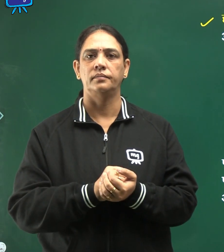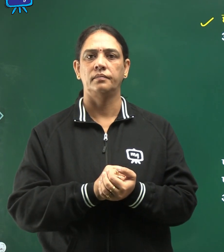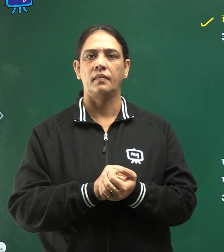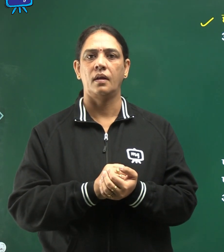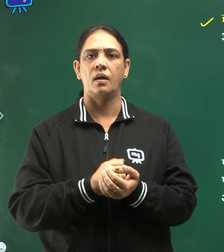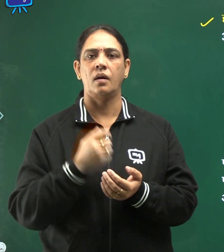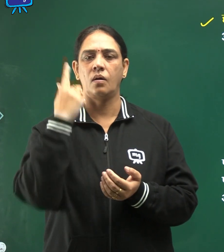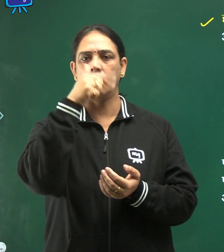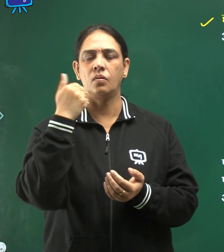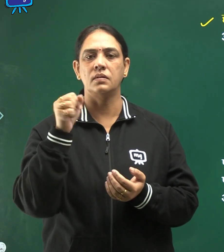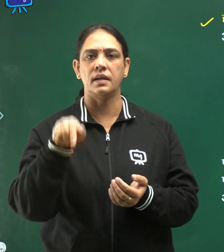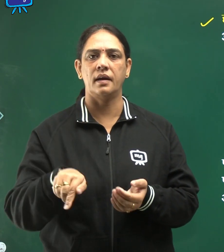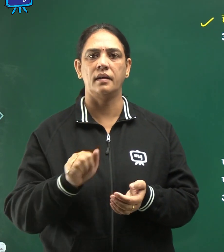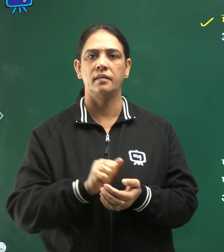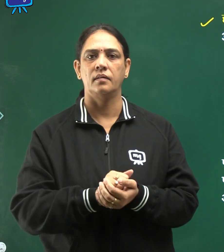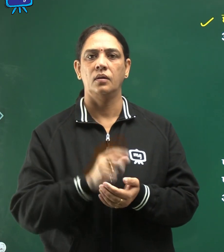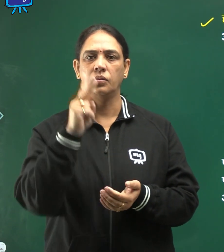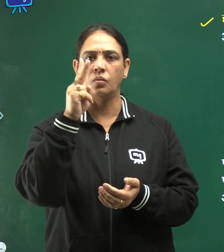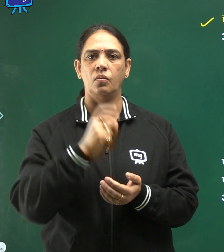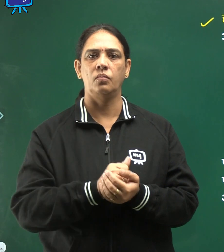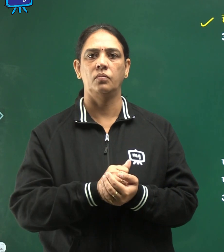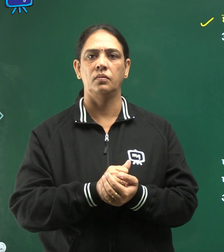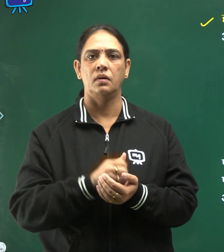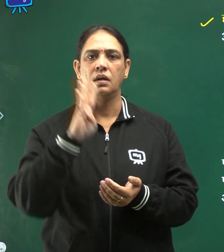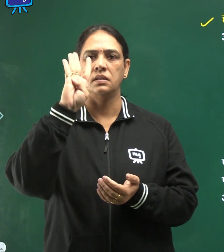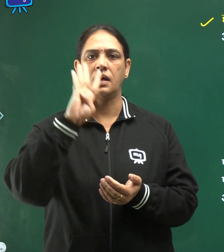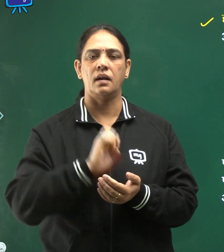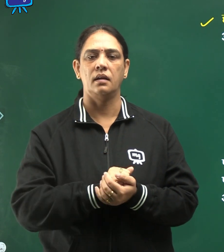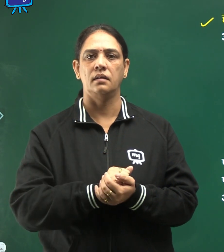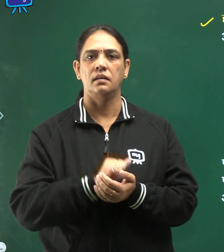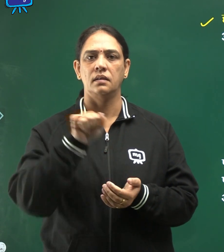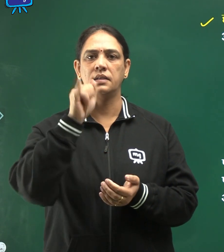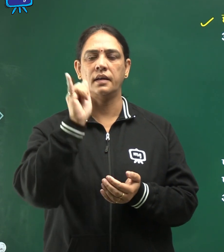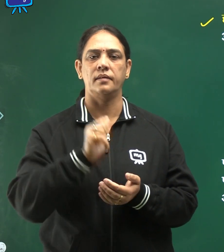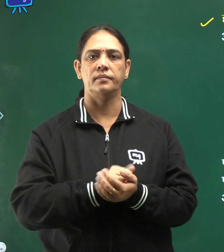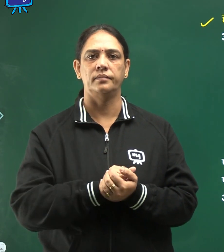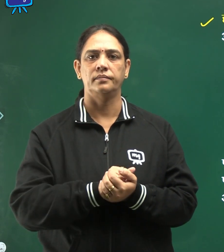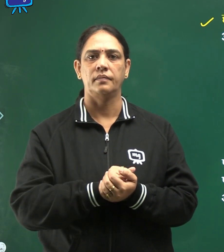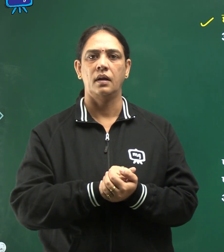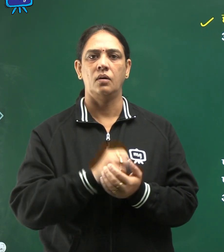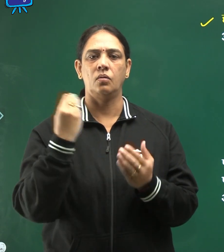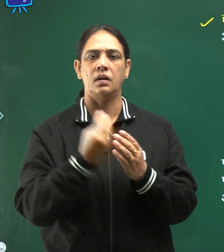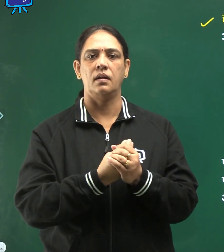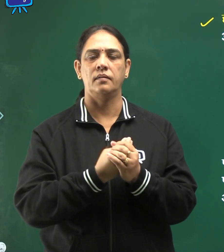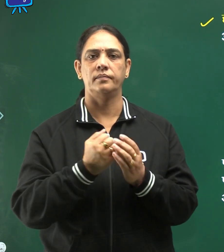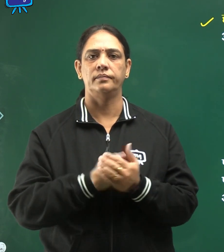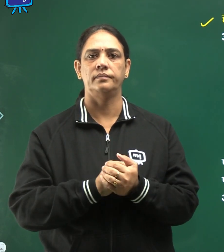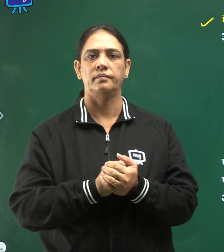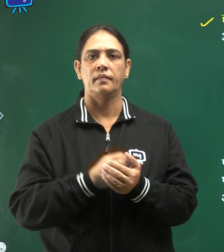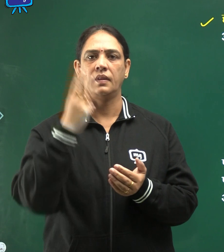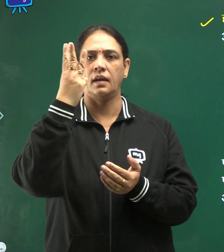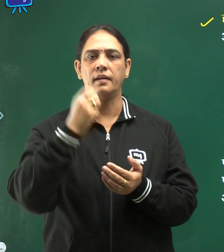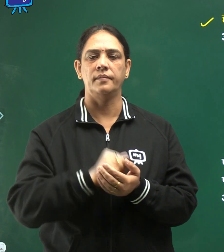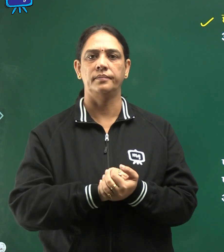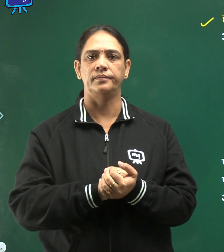कौन कौन से हैं? 2, 4, 6, कुल 3।